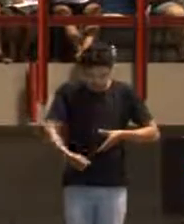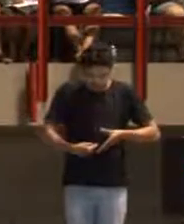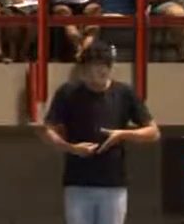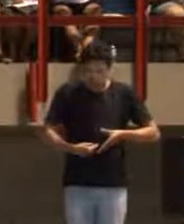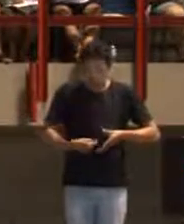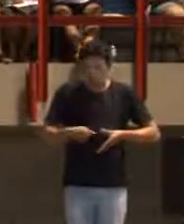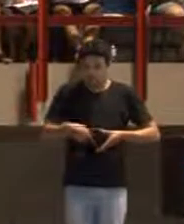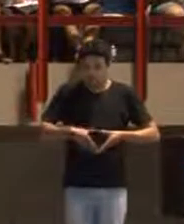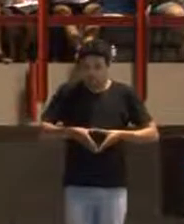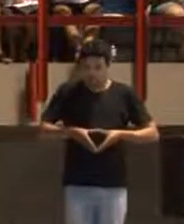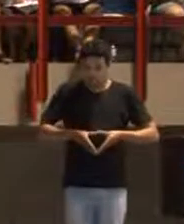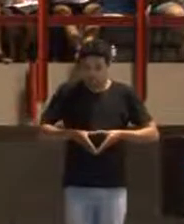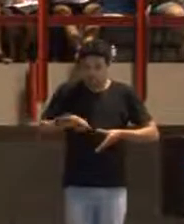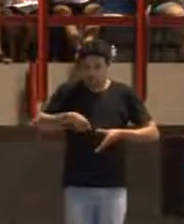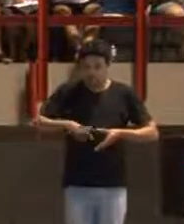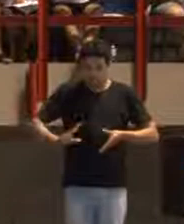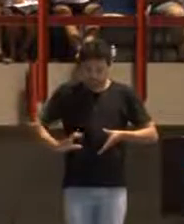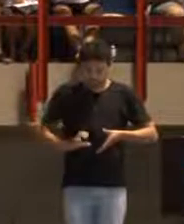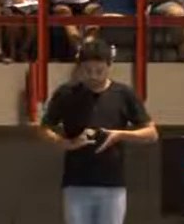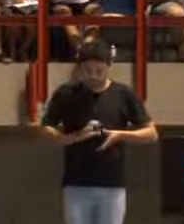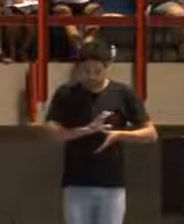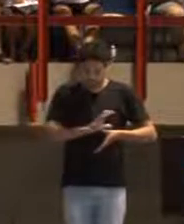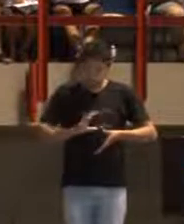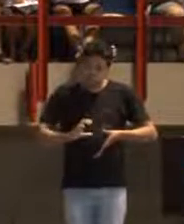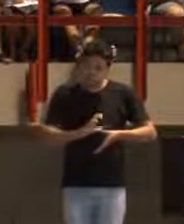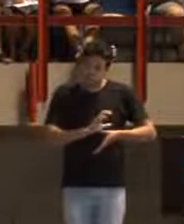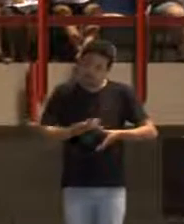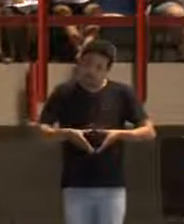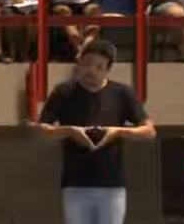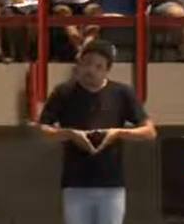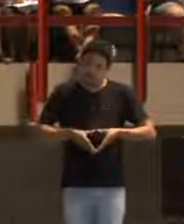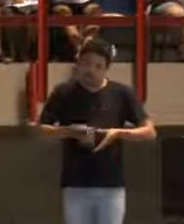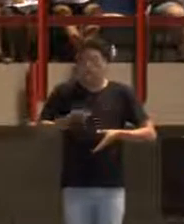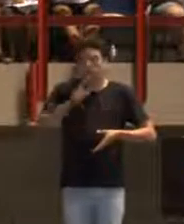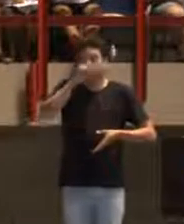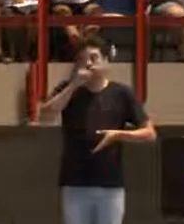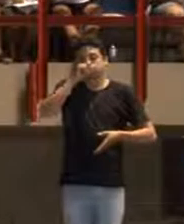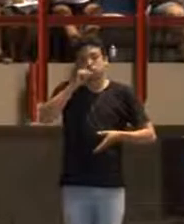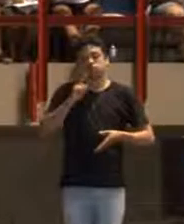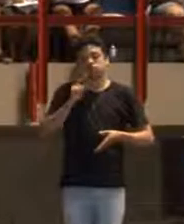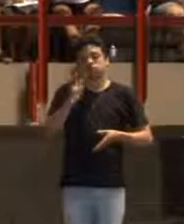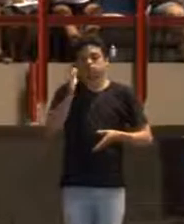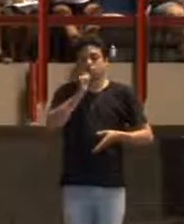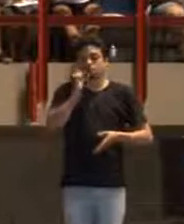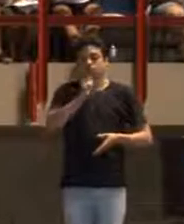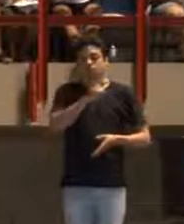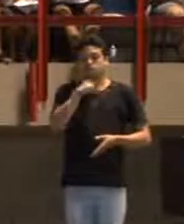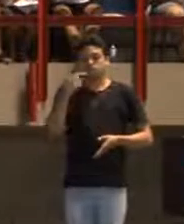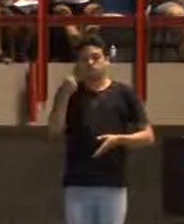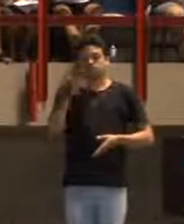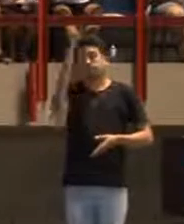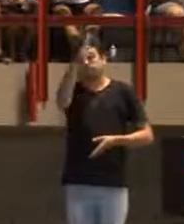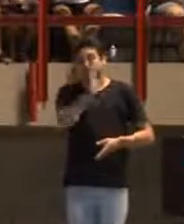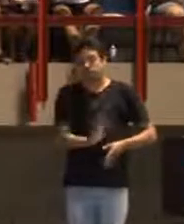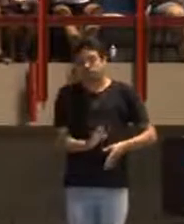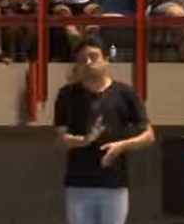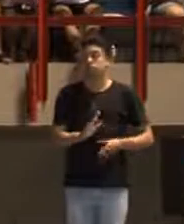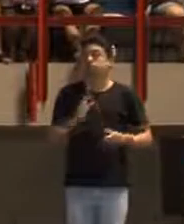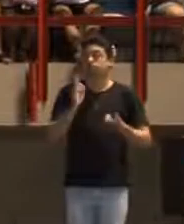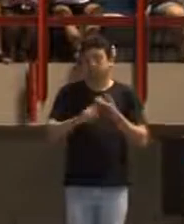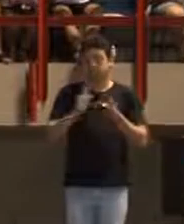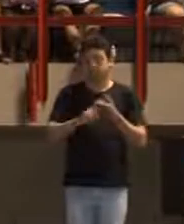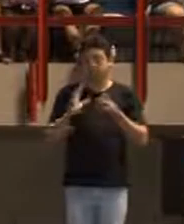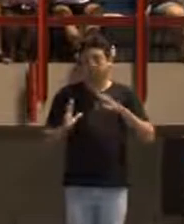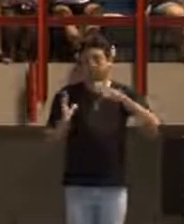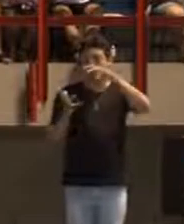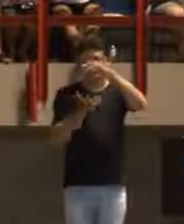E causar o câncer de colo de útero, que é uma das principais causas de morte no nosso Brasil. Aliás, no